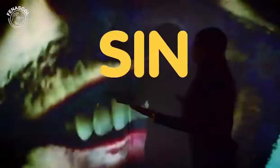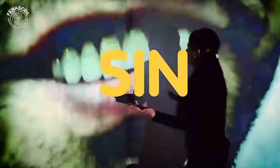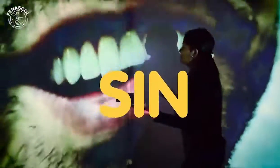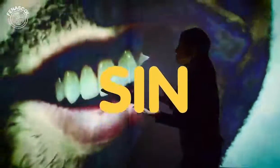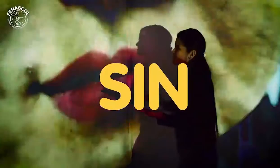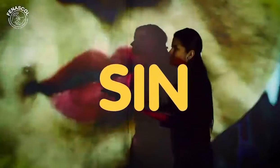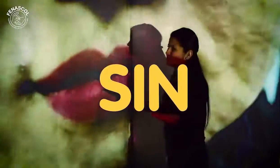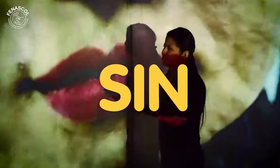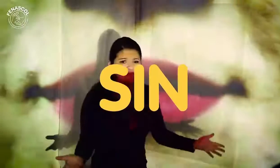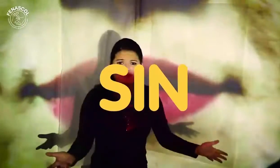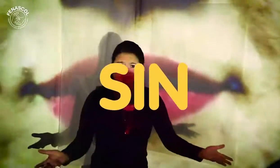Sin